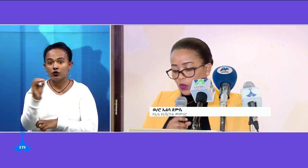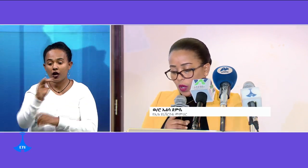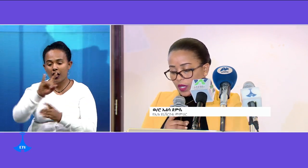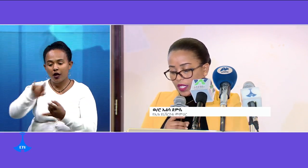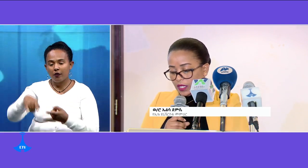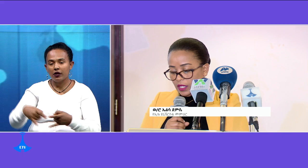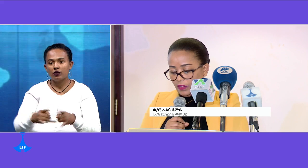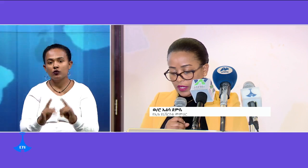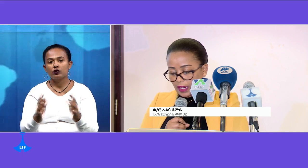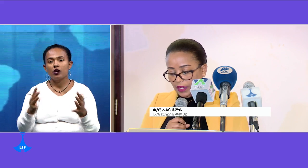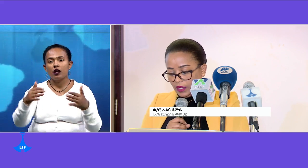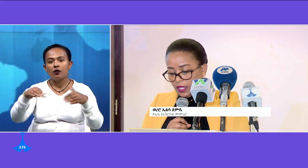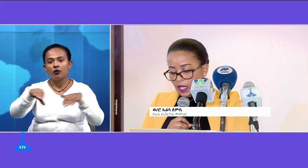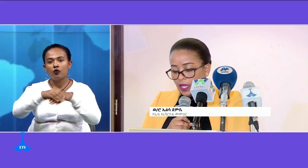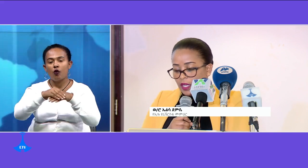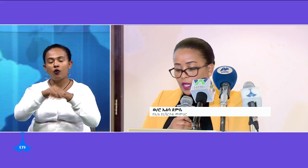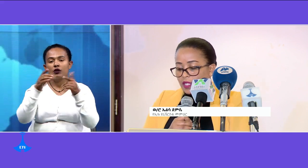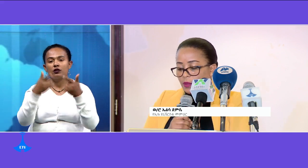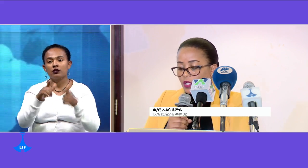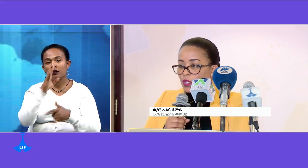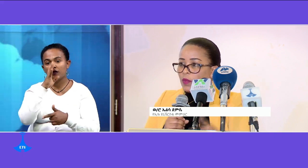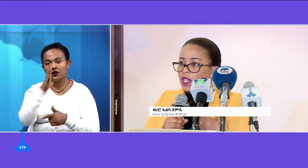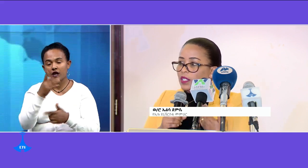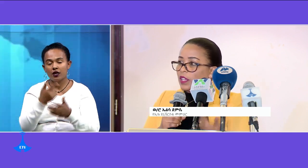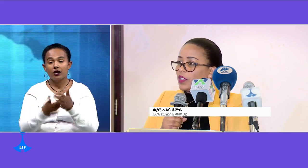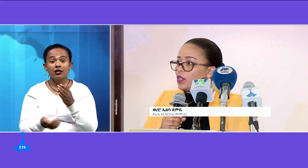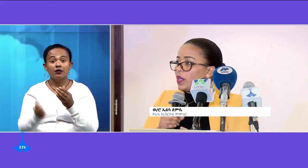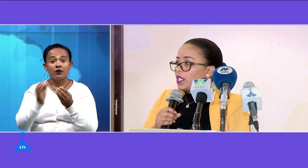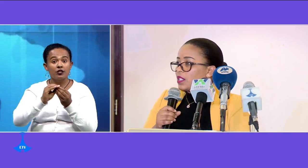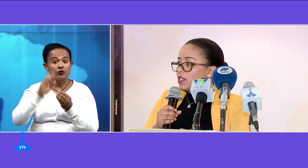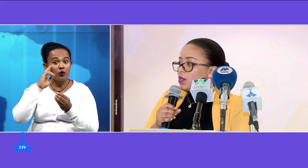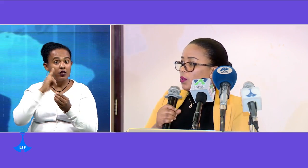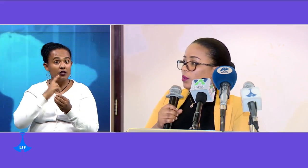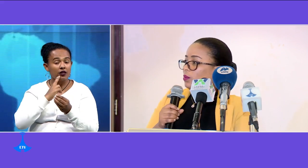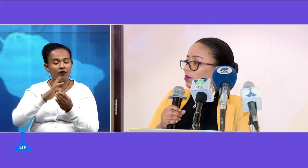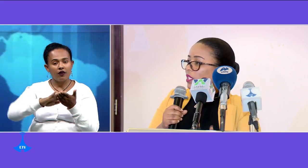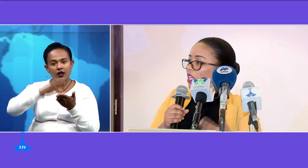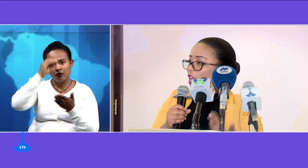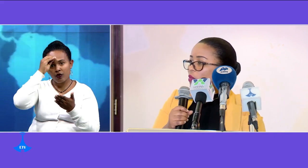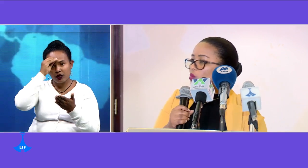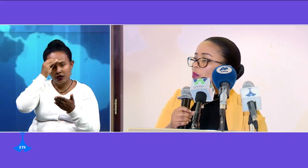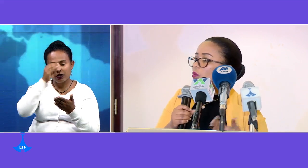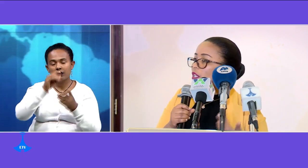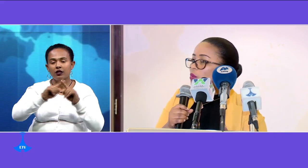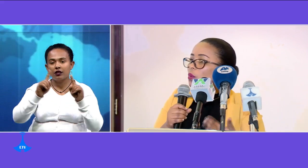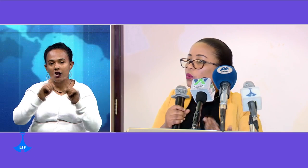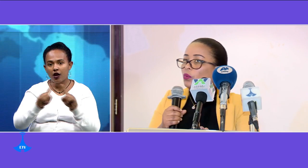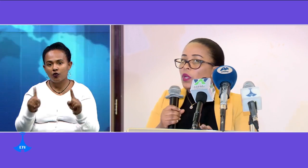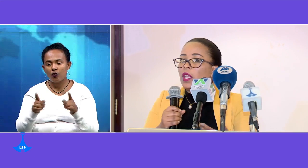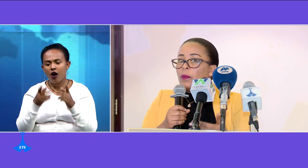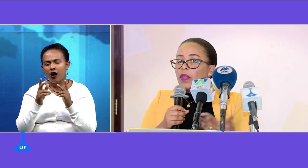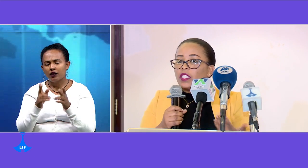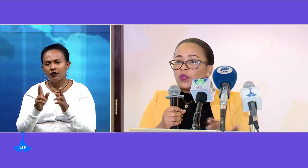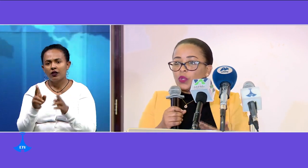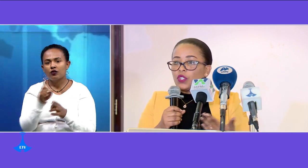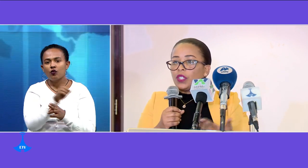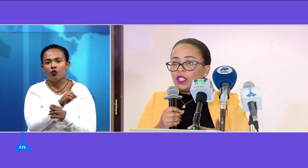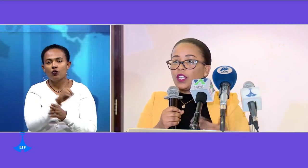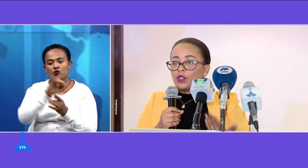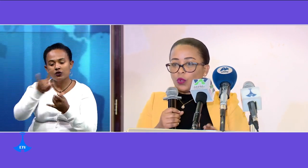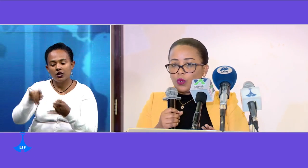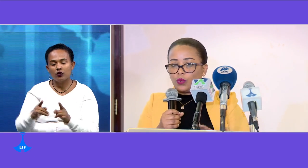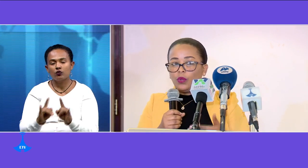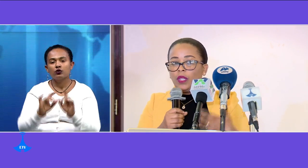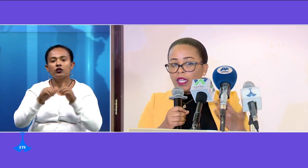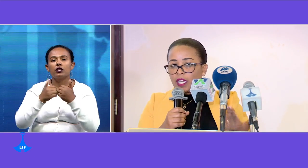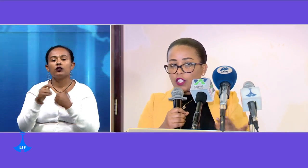ጋር ለመተዋወቅ እድል ይፈጥራል ከዛ በተጨማሪ ዴፍ ኤዱኬተርስ እንዲሁ የተለያዩ አፕ ቱ ዴት የሆኑ ሜቶዶች